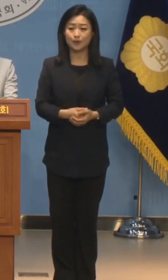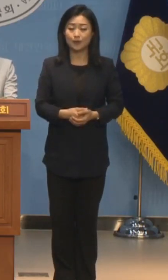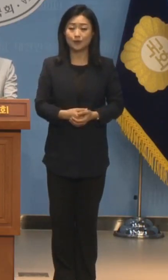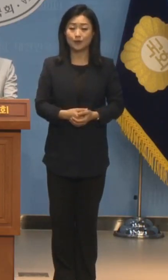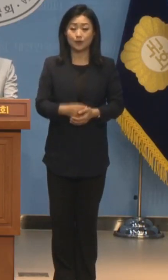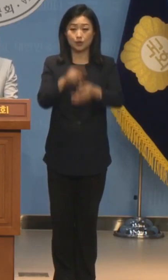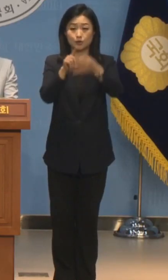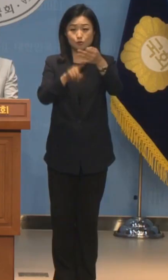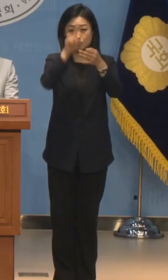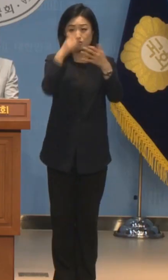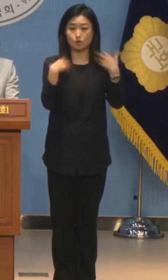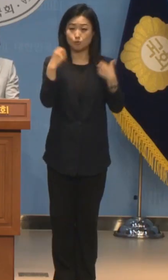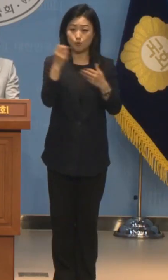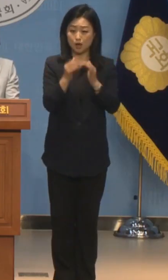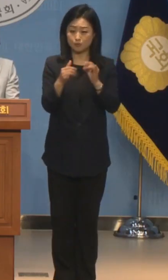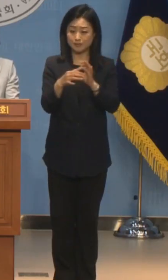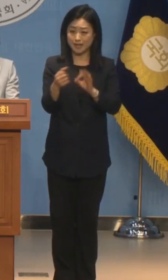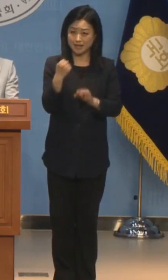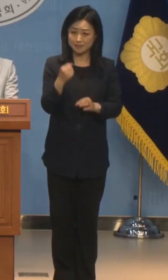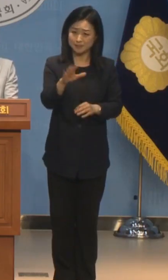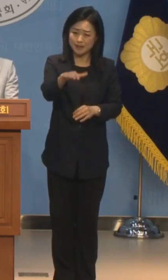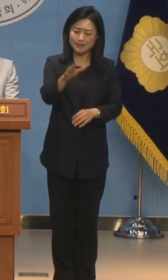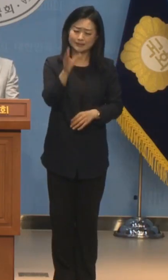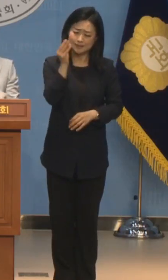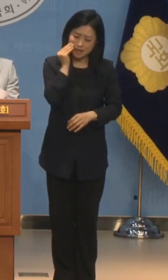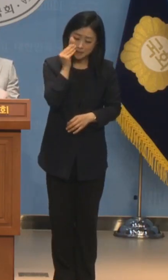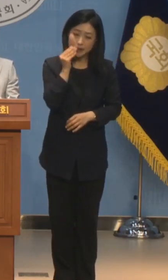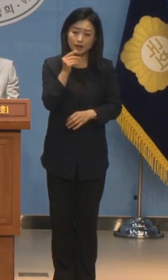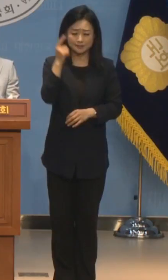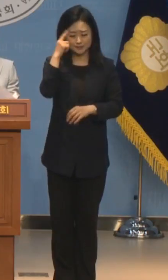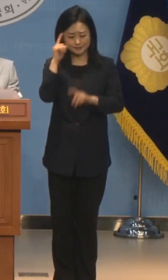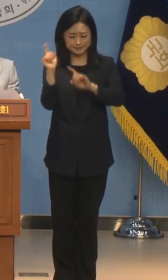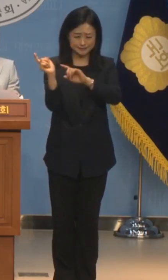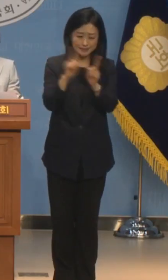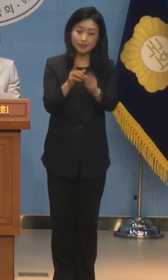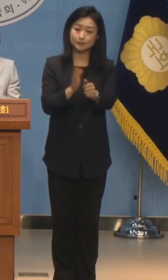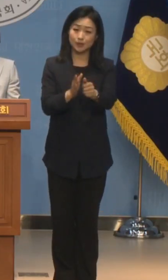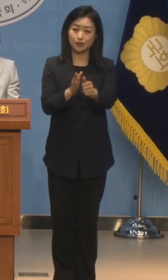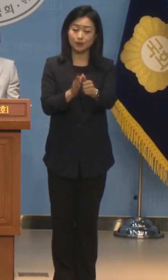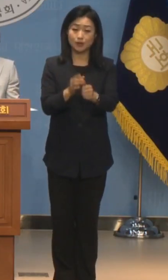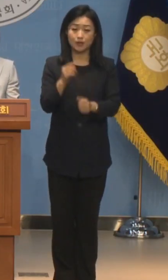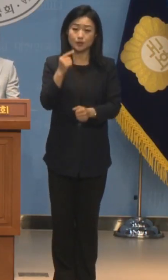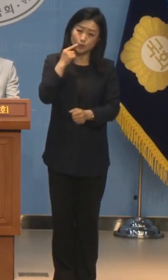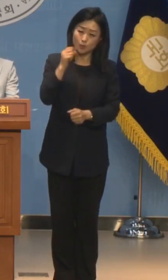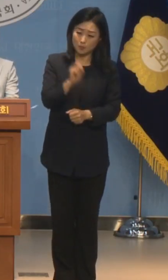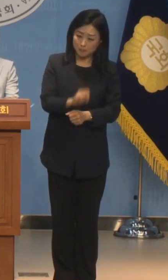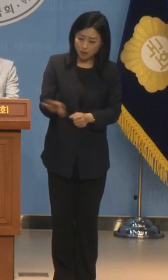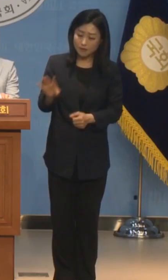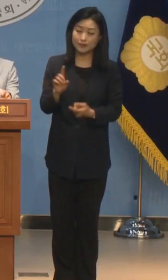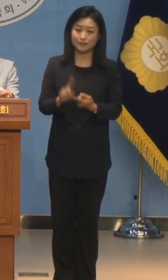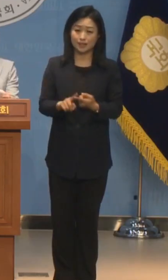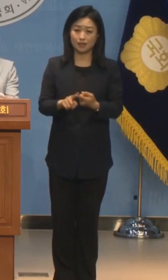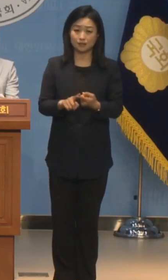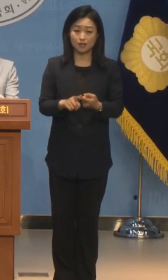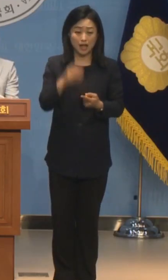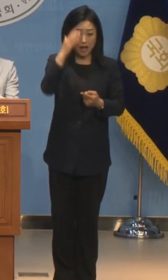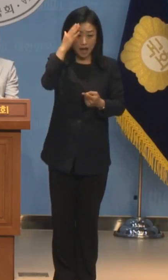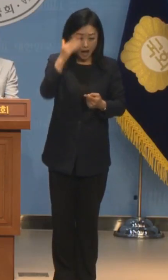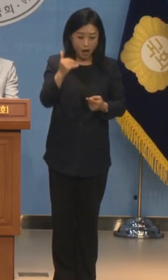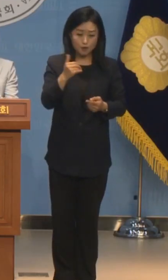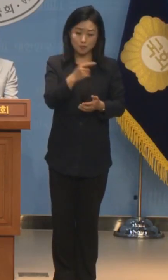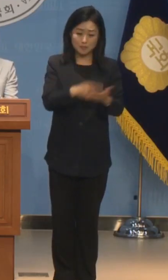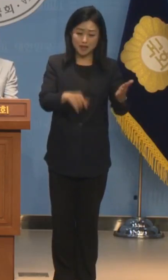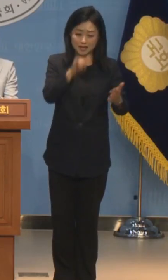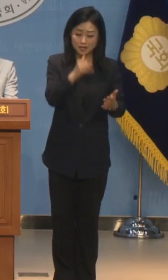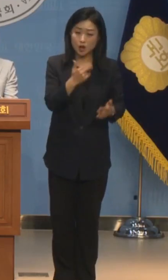윤성열 정부와 국민의 힘은 지금이라도 정신 차리고 후쿠시마 핵 오염수 방류가 우리 환경과